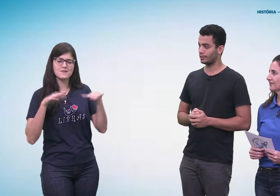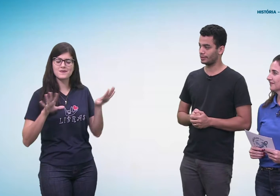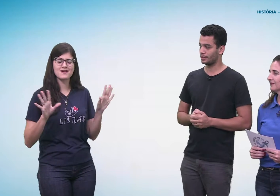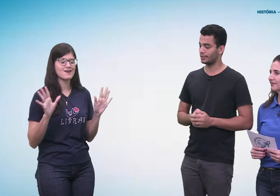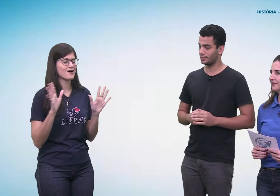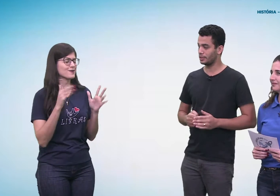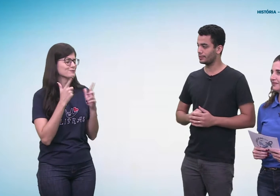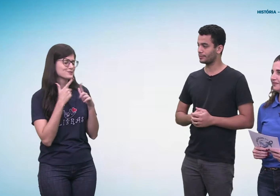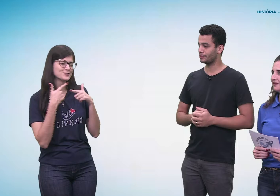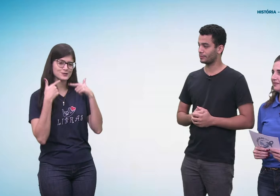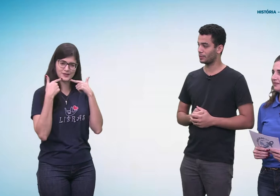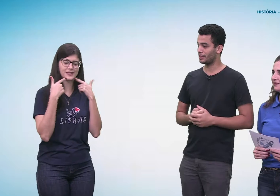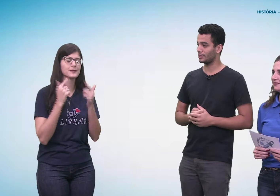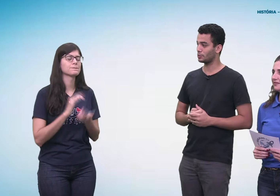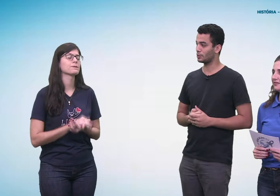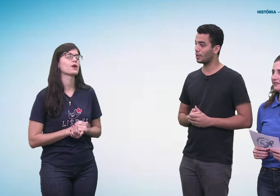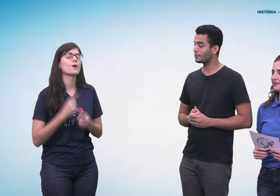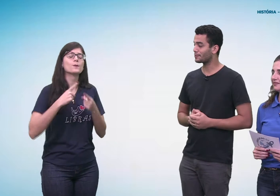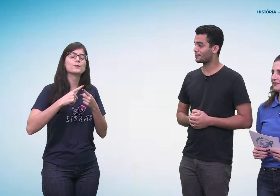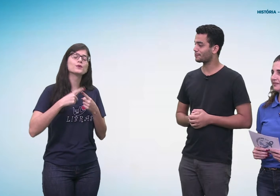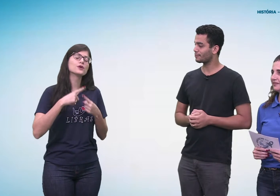nasci assim, de maneira natural.